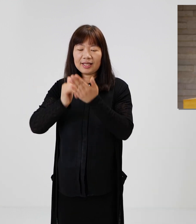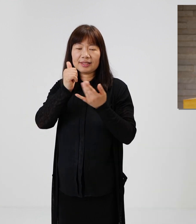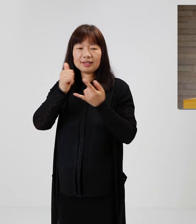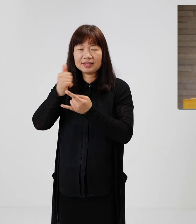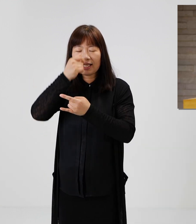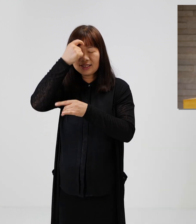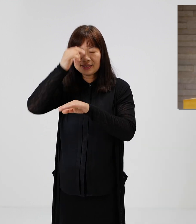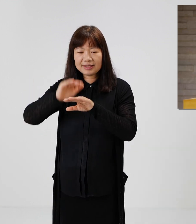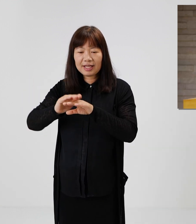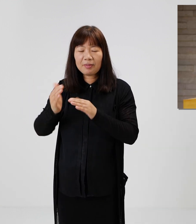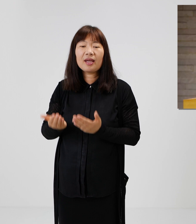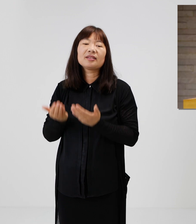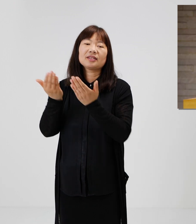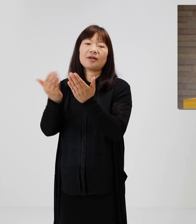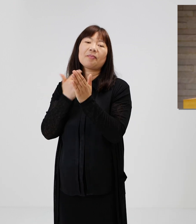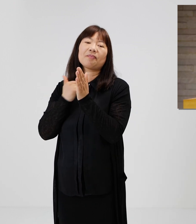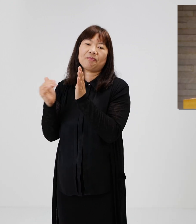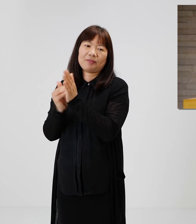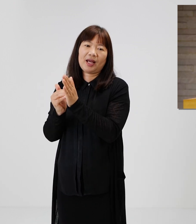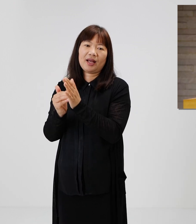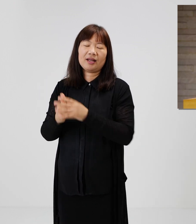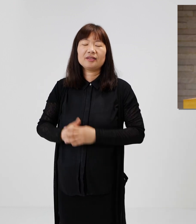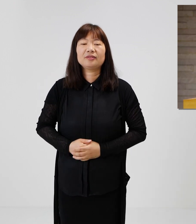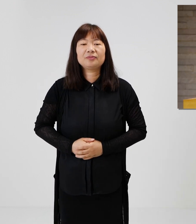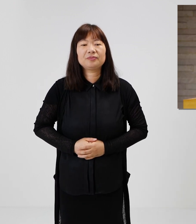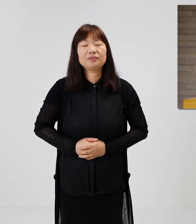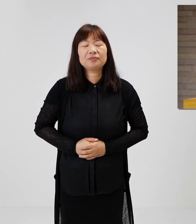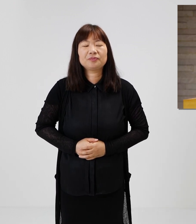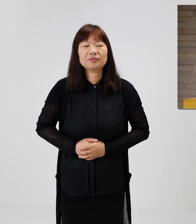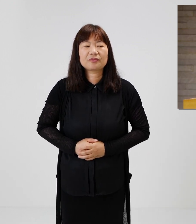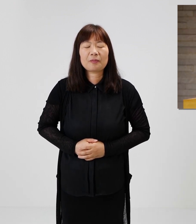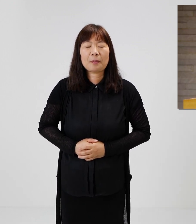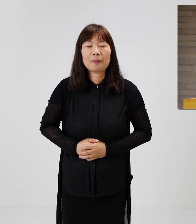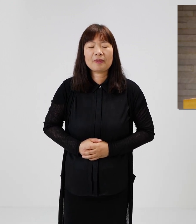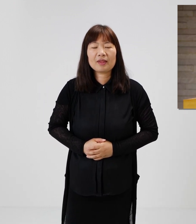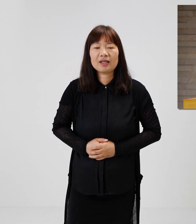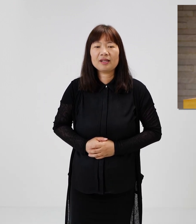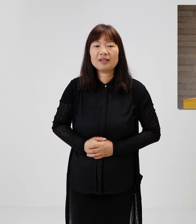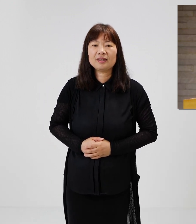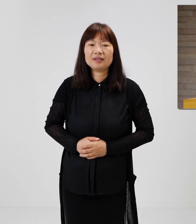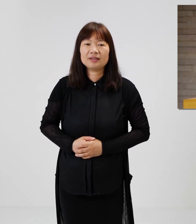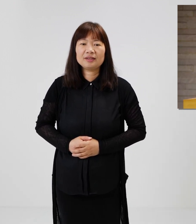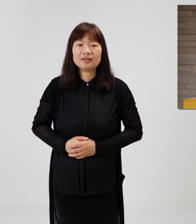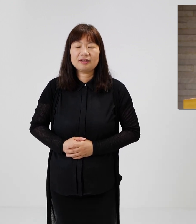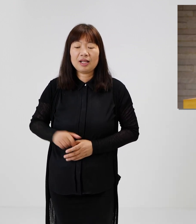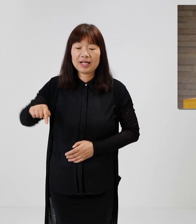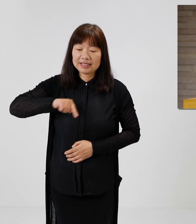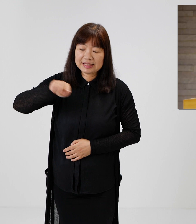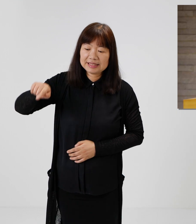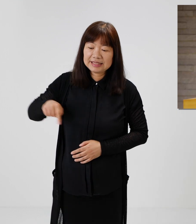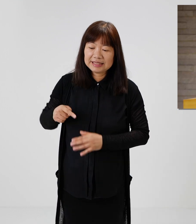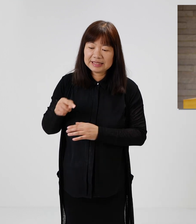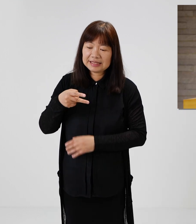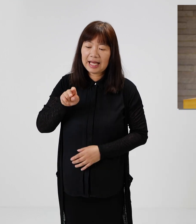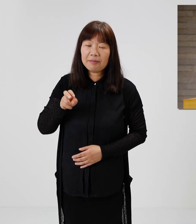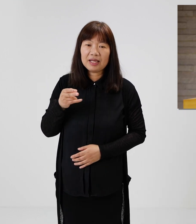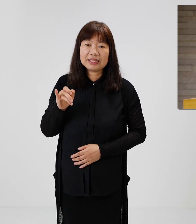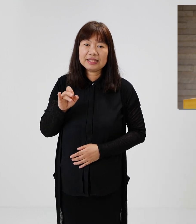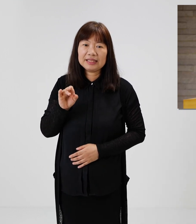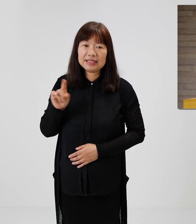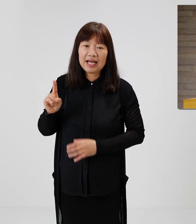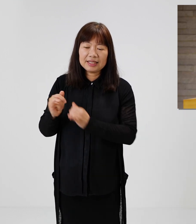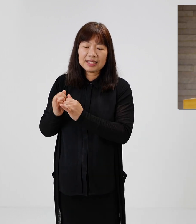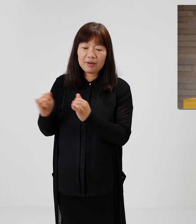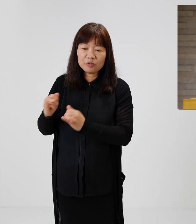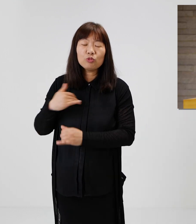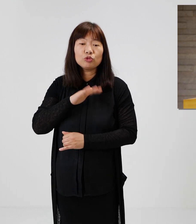제사를 드리노라 하니. 그러니까 이 사람들도 뭐라고 하는 거예요? 예, 우리도